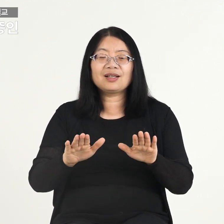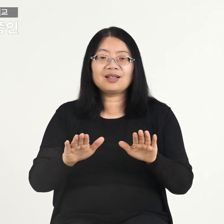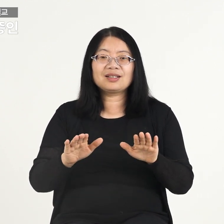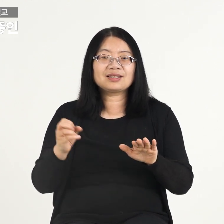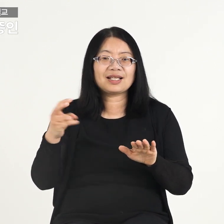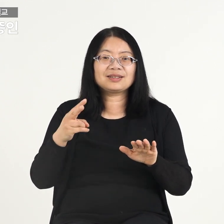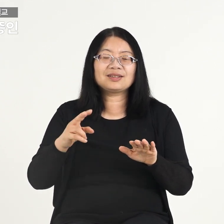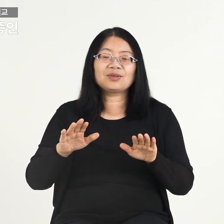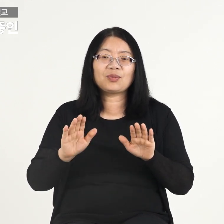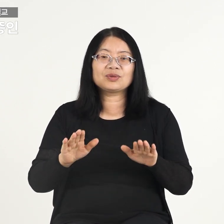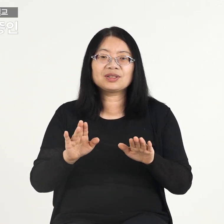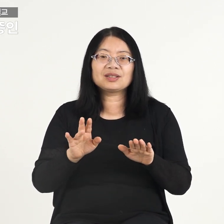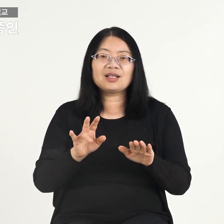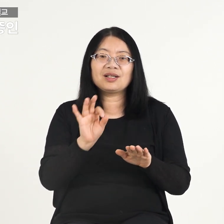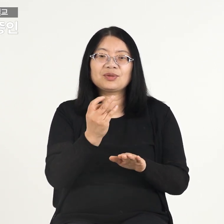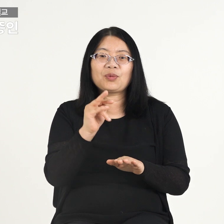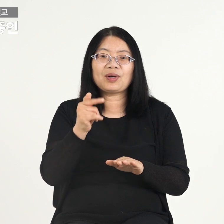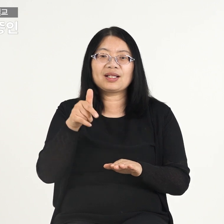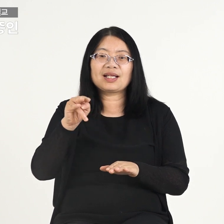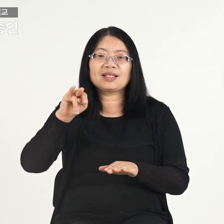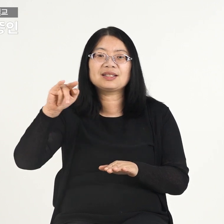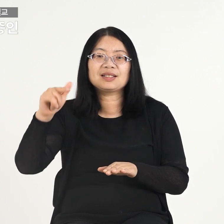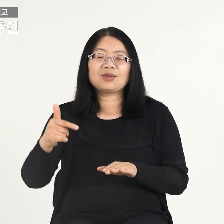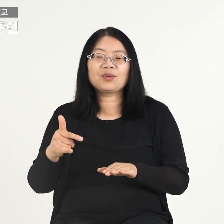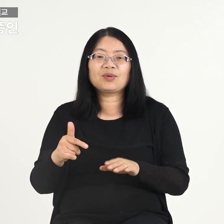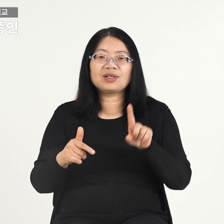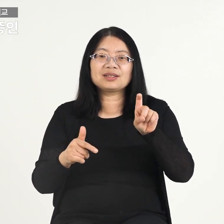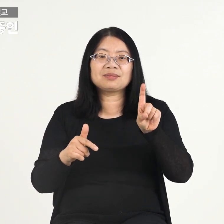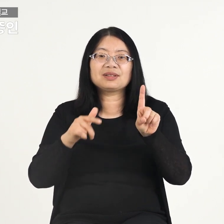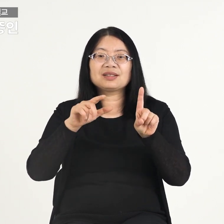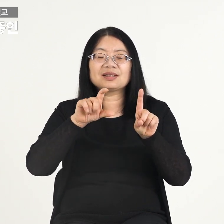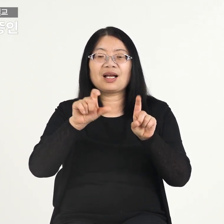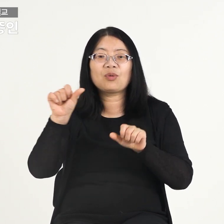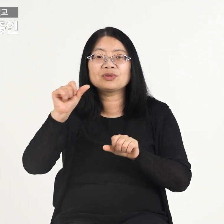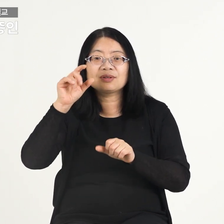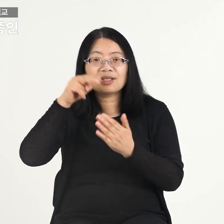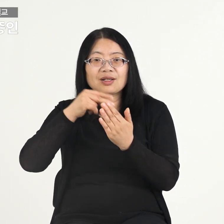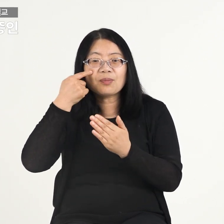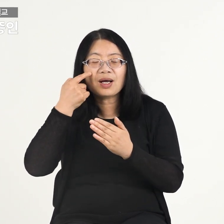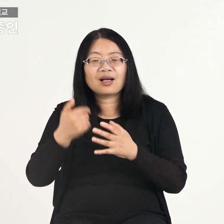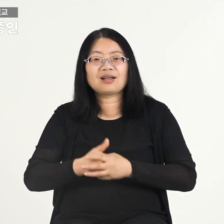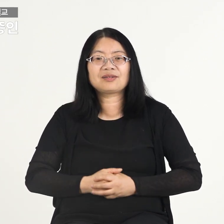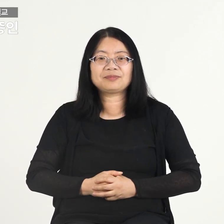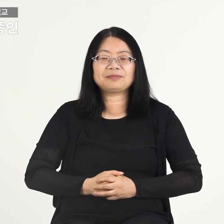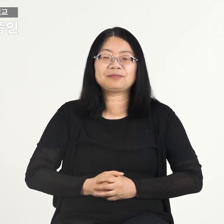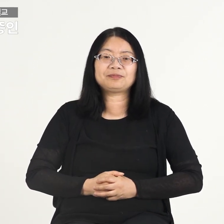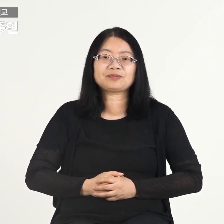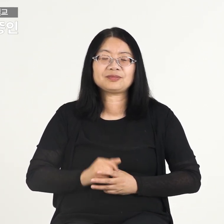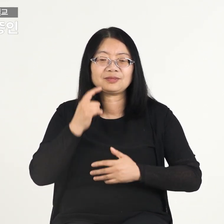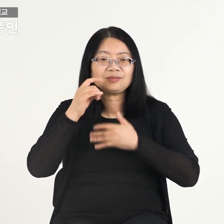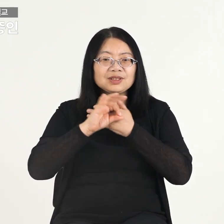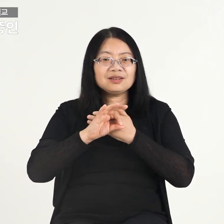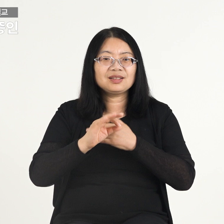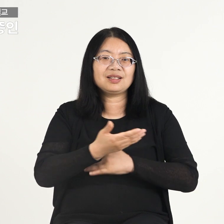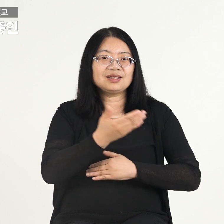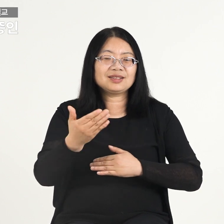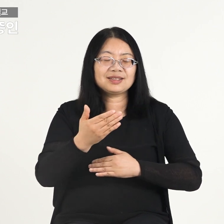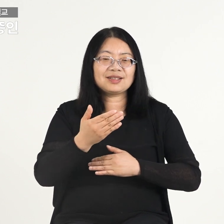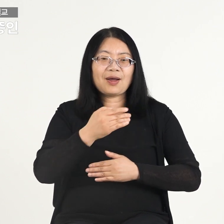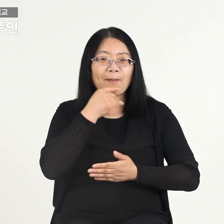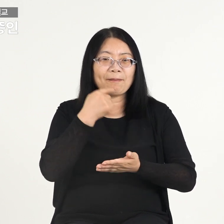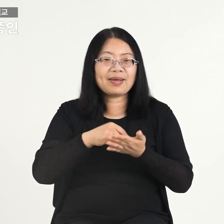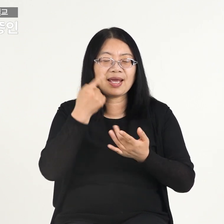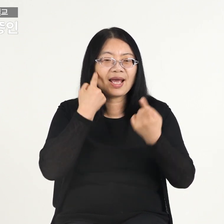본문 11장 5절을 보십시다. 5절. 만일 누구든지 그들을 해하고자